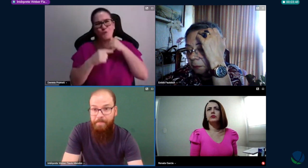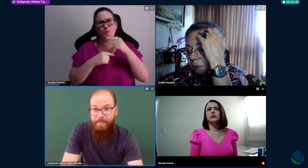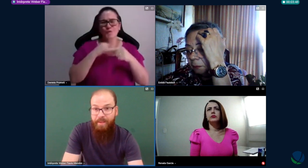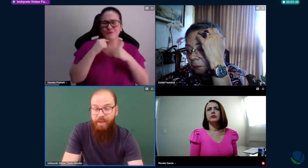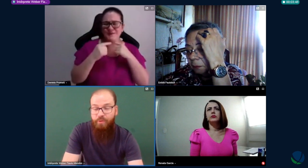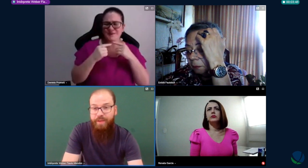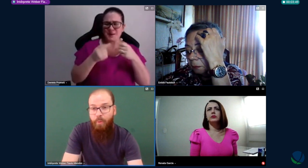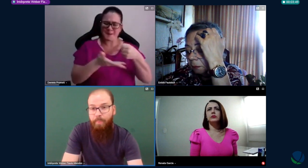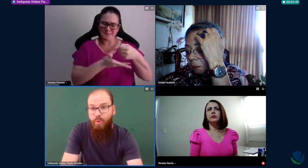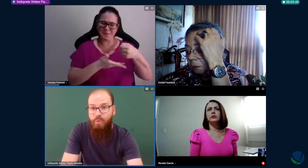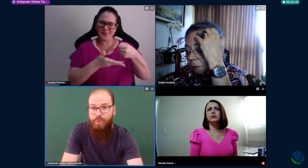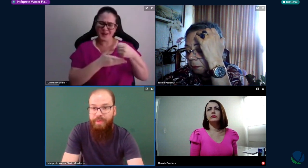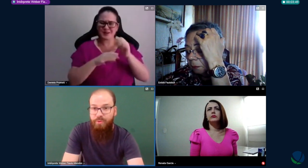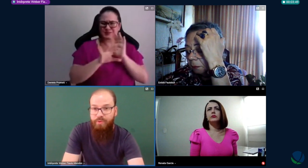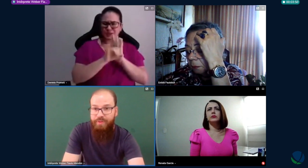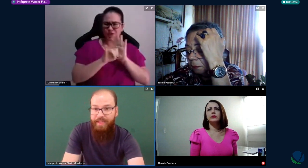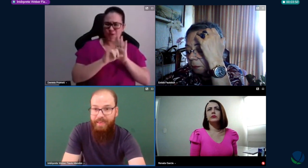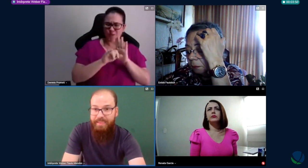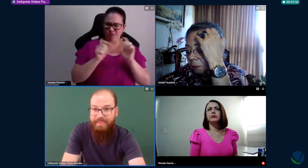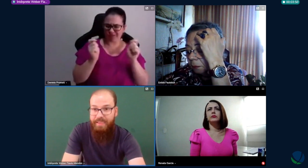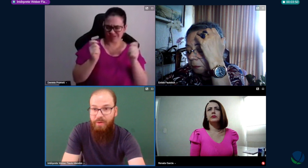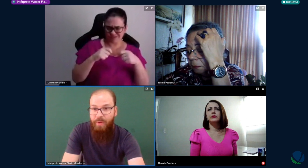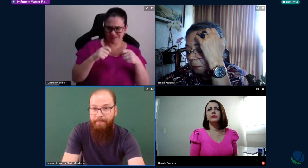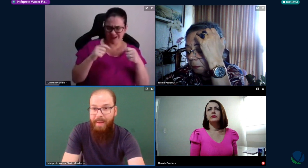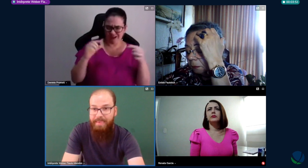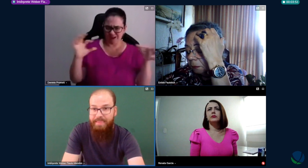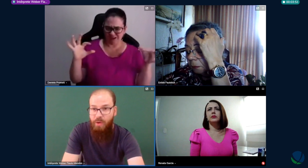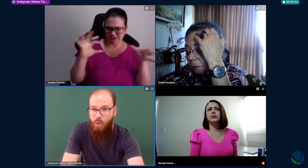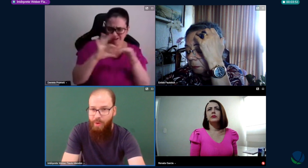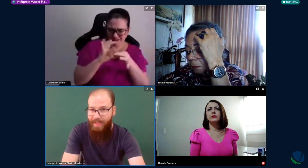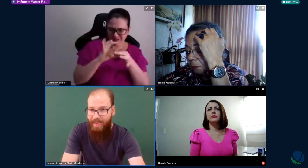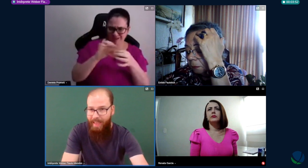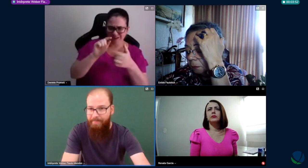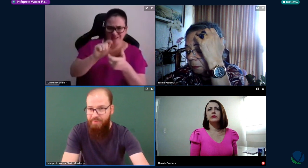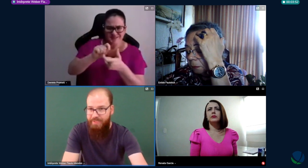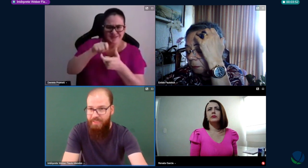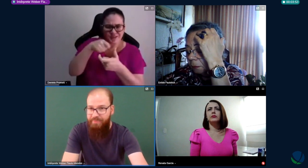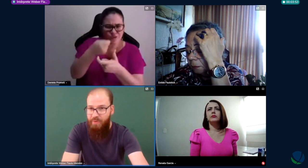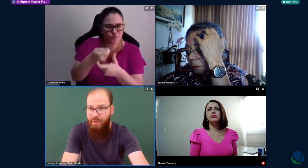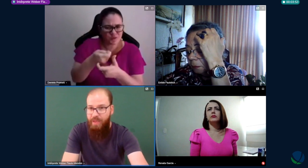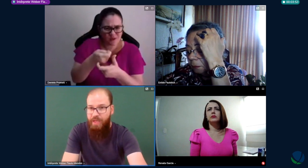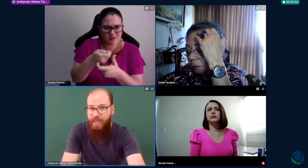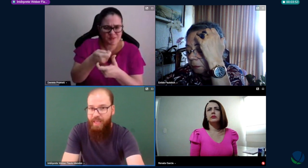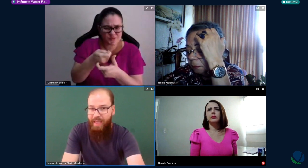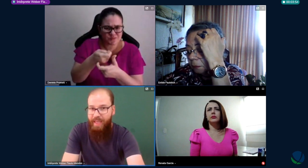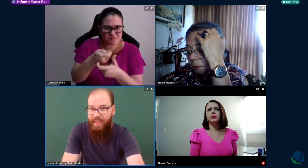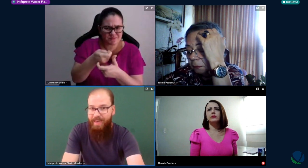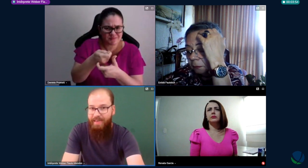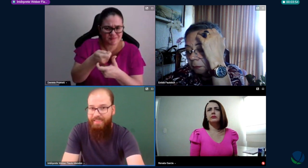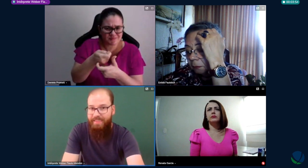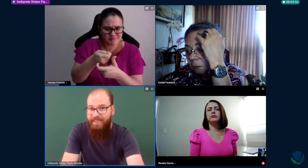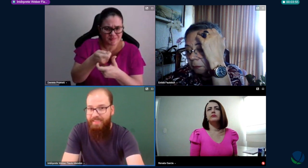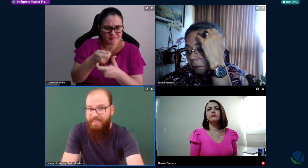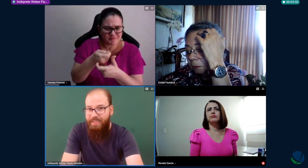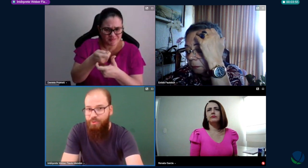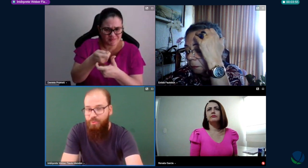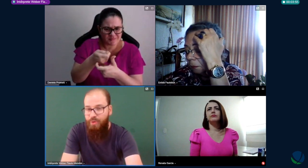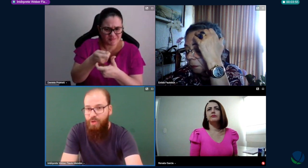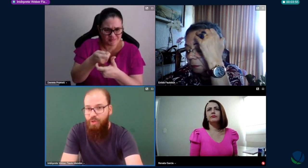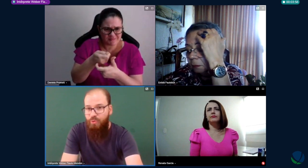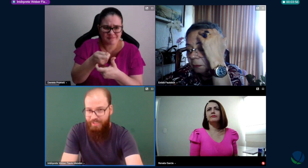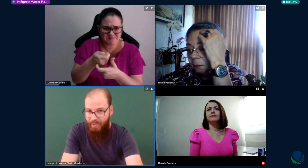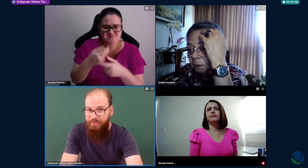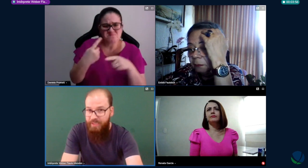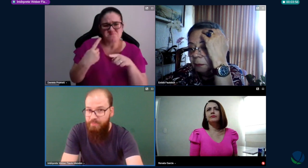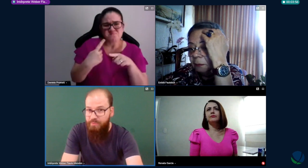Porém, eu fiquei um pouco em dúvida em relação à base icônica. É possível, ele estar